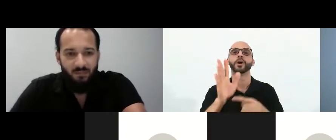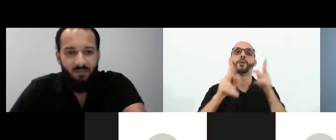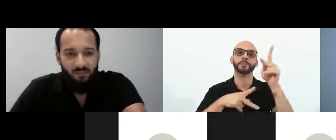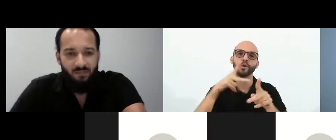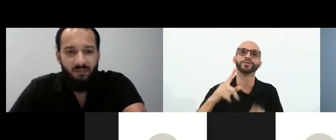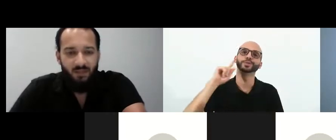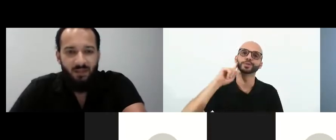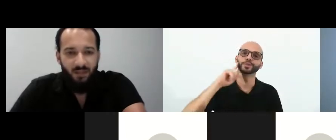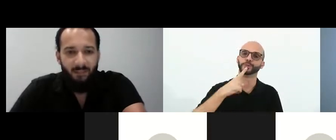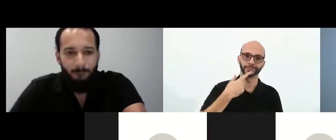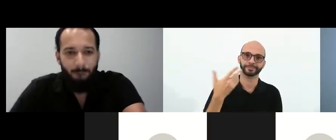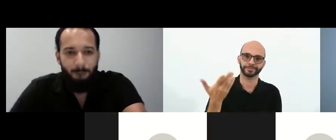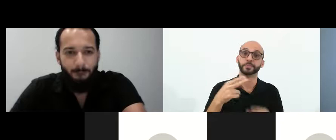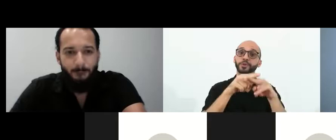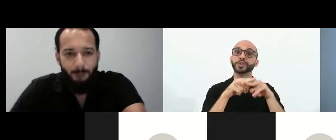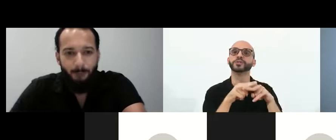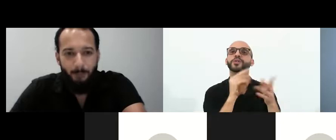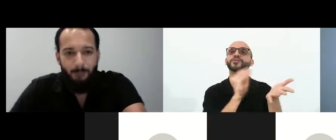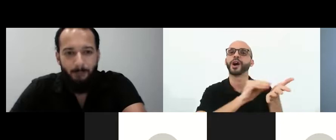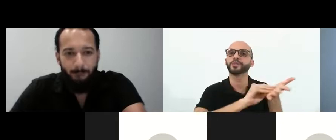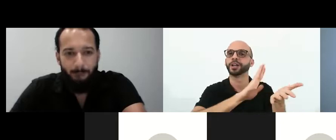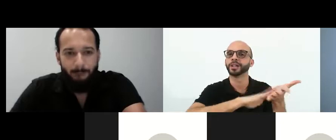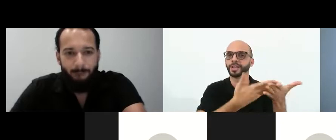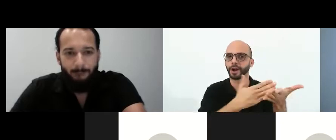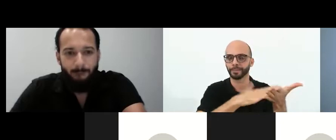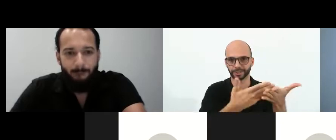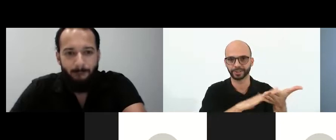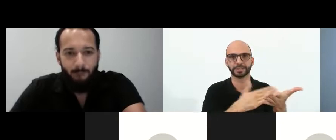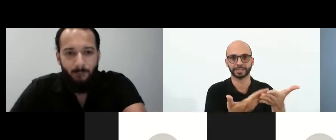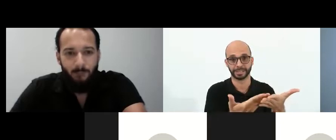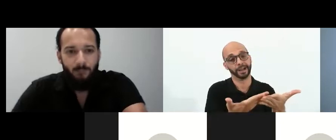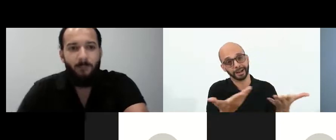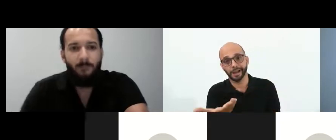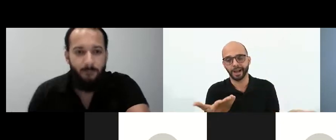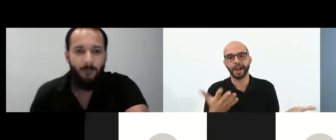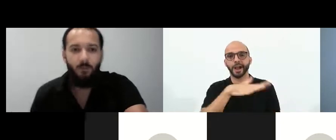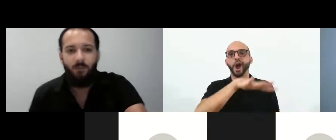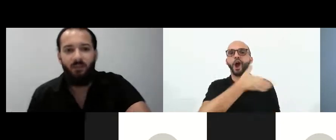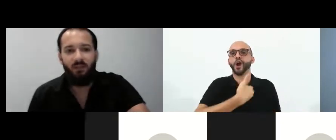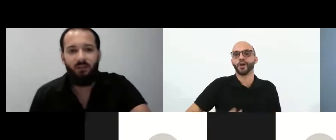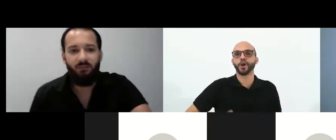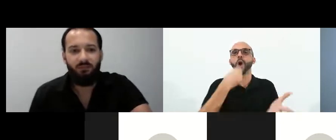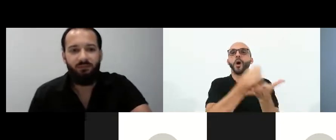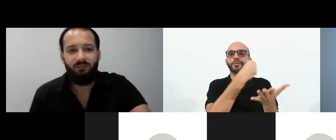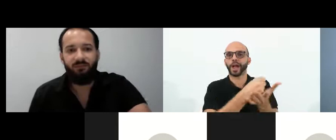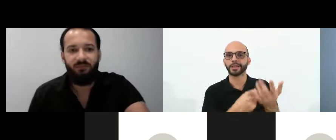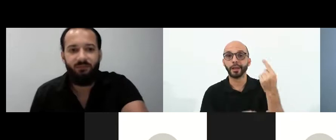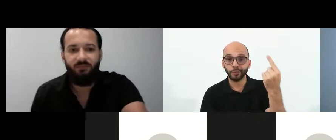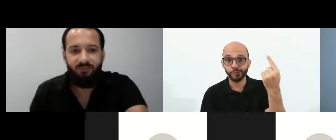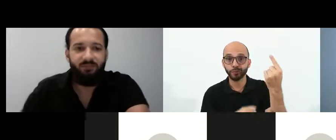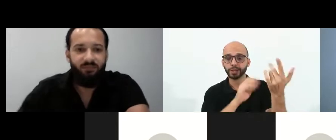aí auxilia os surdos. Então, isso é muito importante para os surdos também. Então, falta muitos intérpretes.